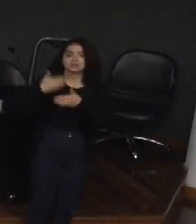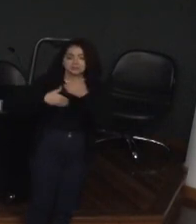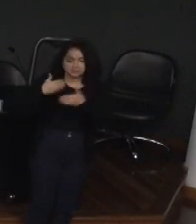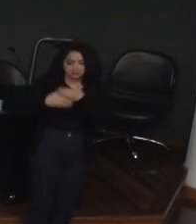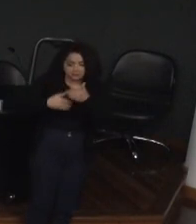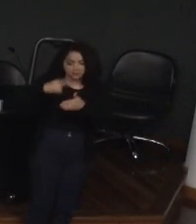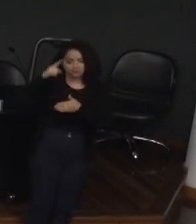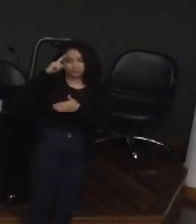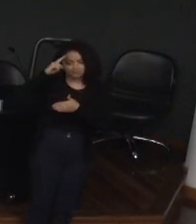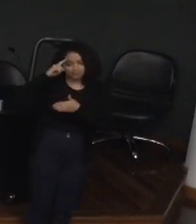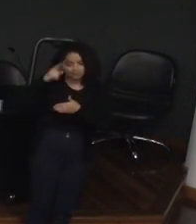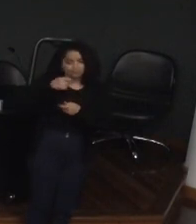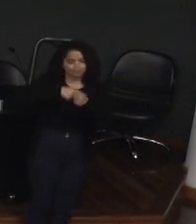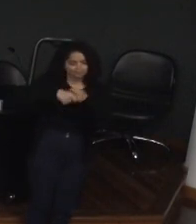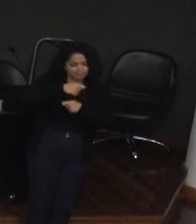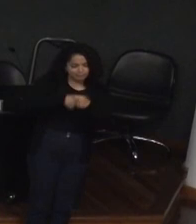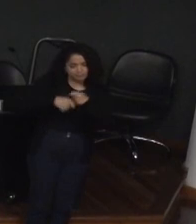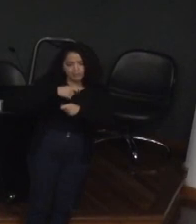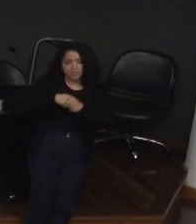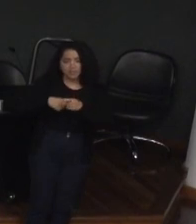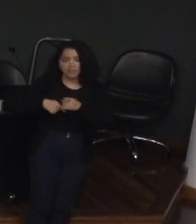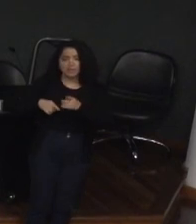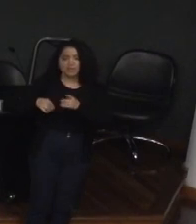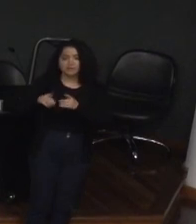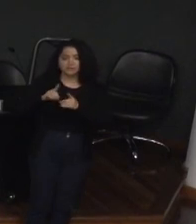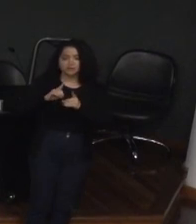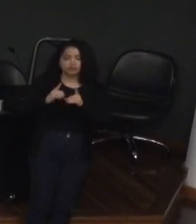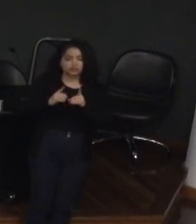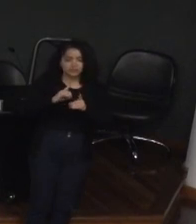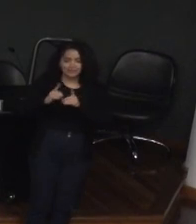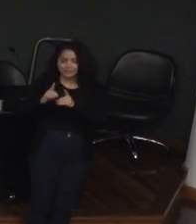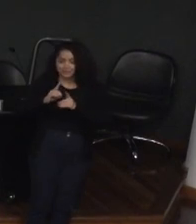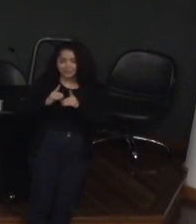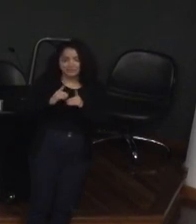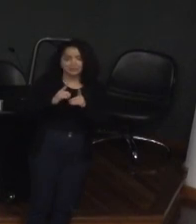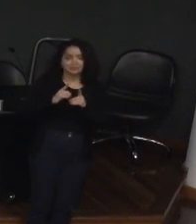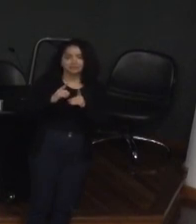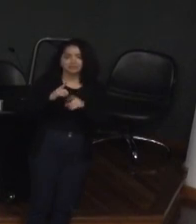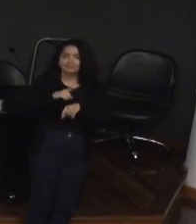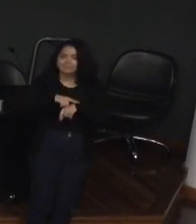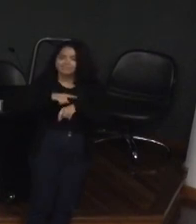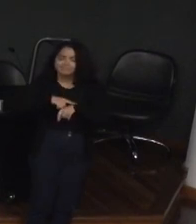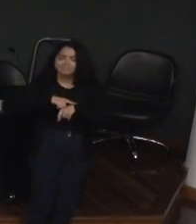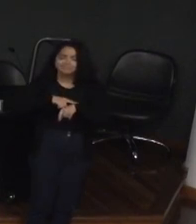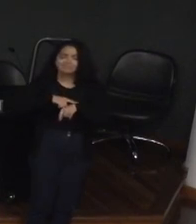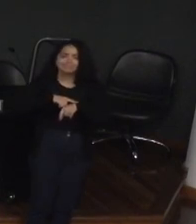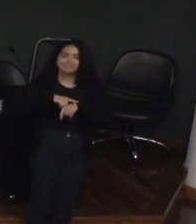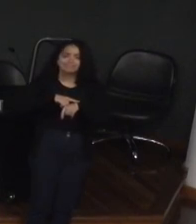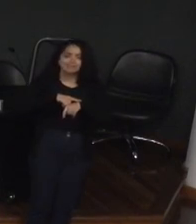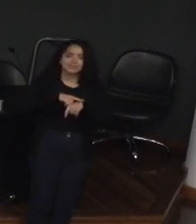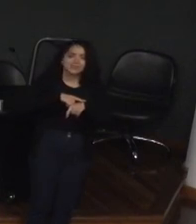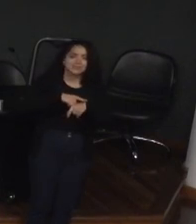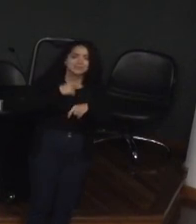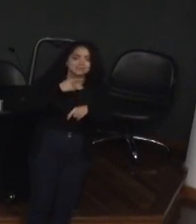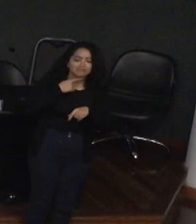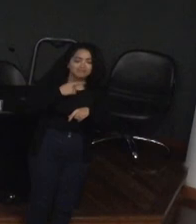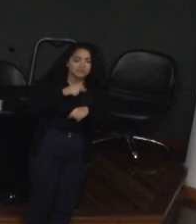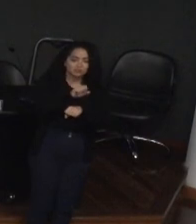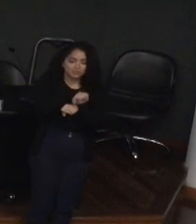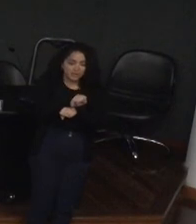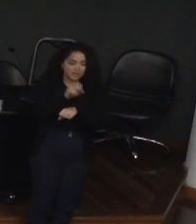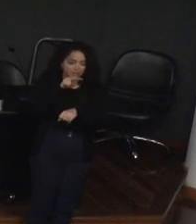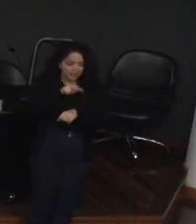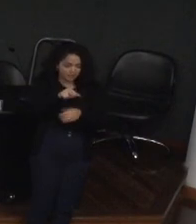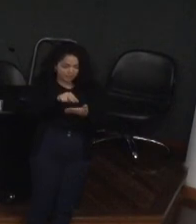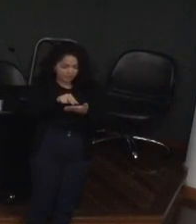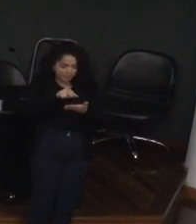atividade administrativa ela é tão dinâmica que não nos permite esse momento de parar para verificar a